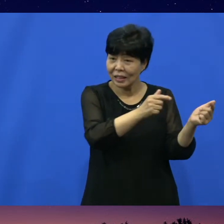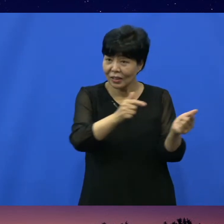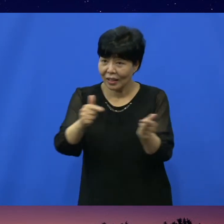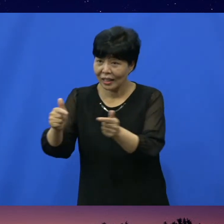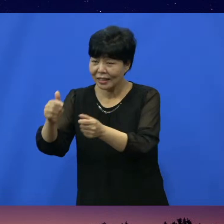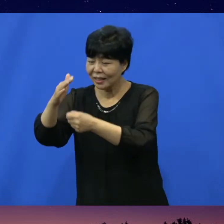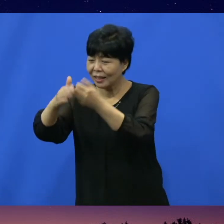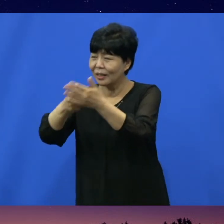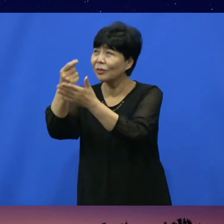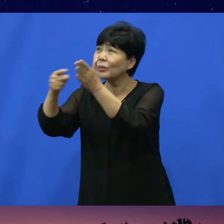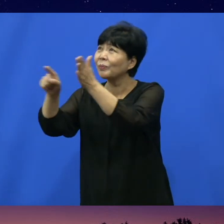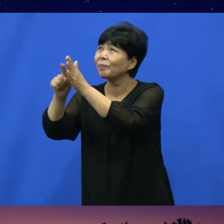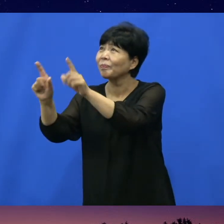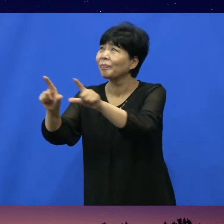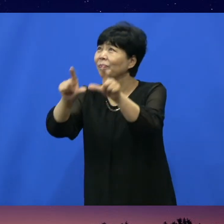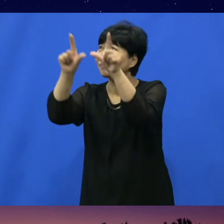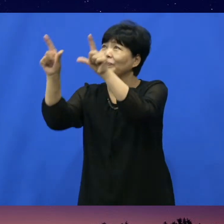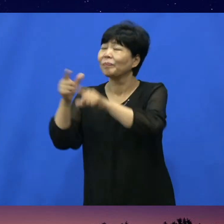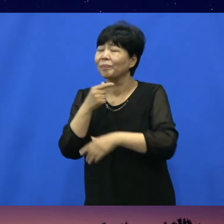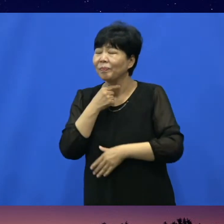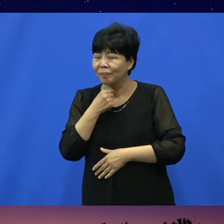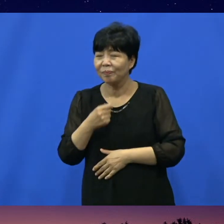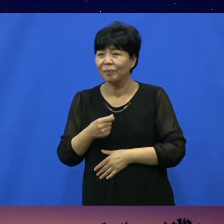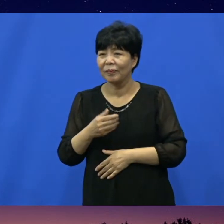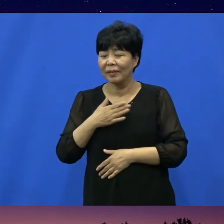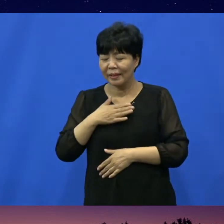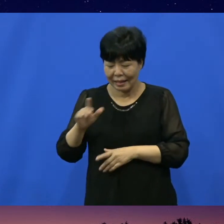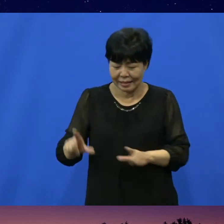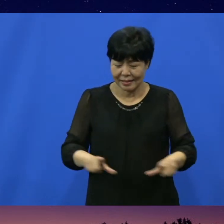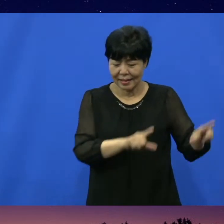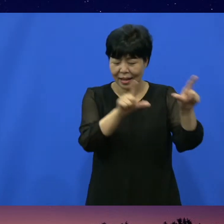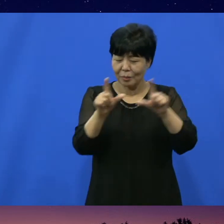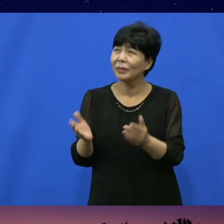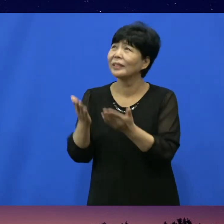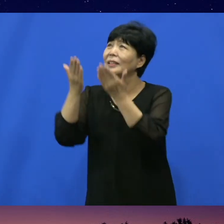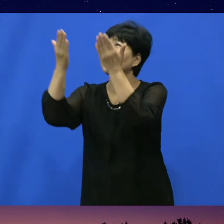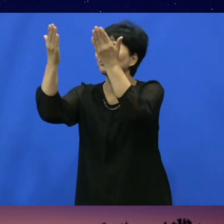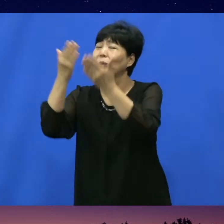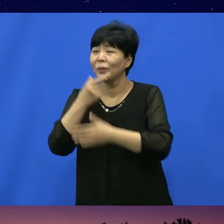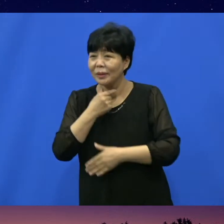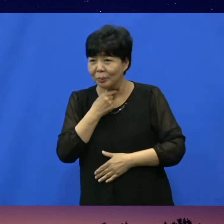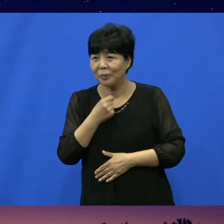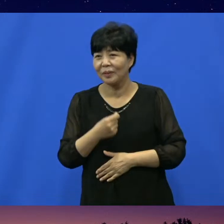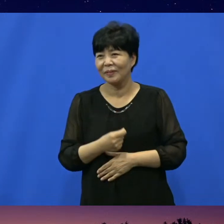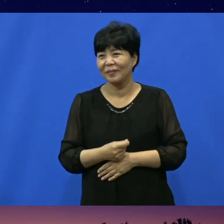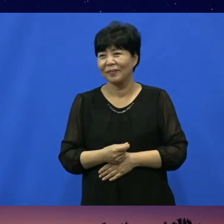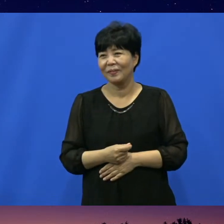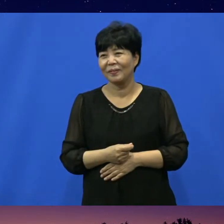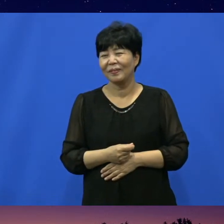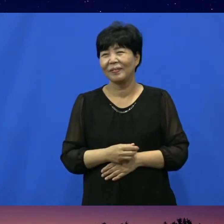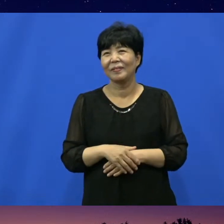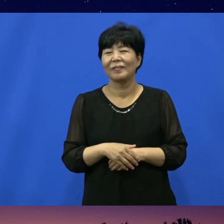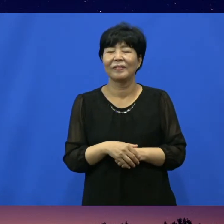살고 싶어지는 거죠. 삶 전부를 바치고 싶은 마음이 일어나는 거예요. 그게 사랑에서 나오는 거지.